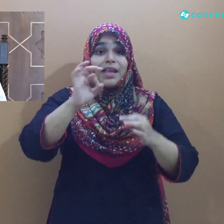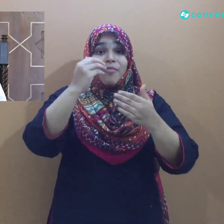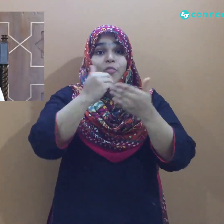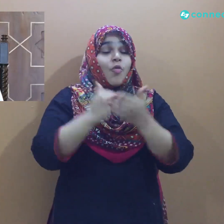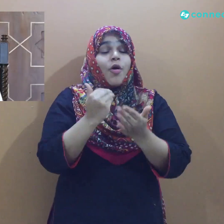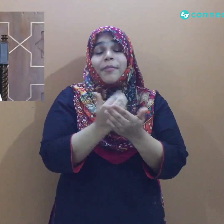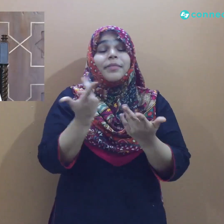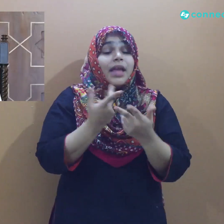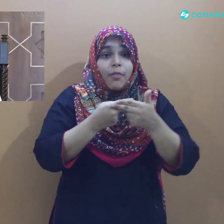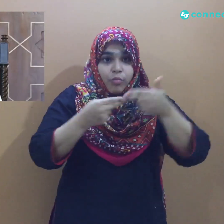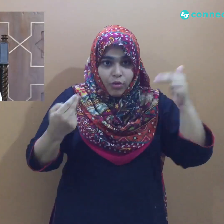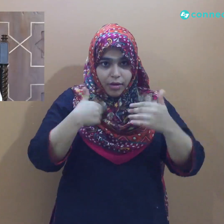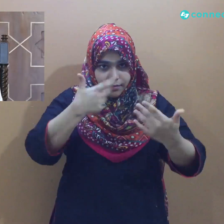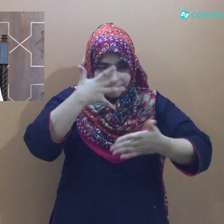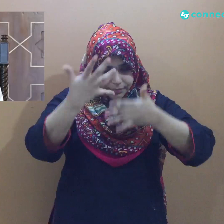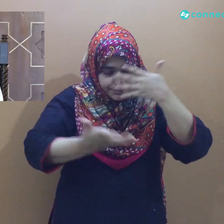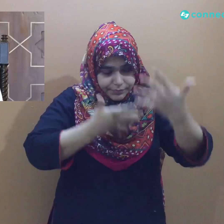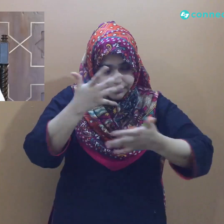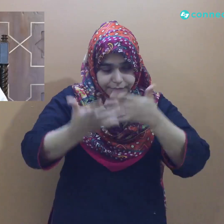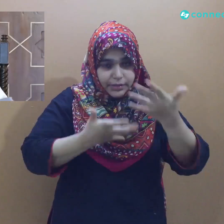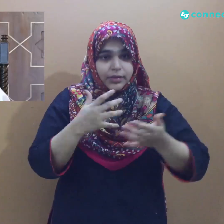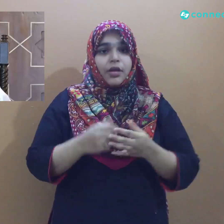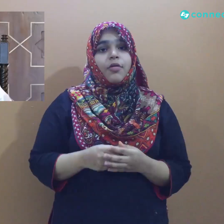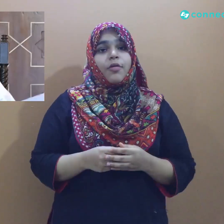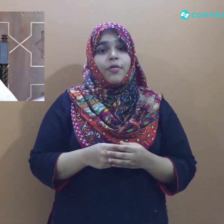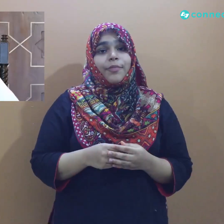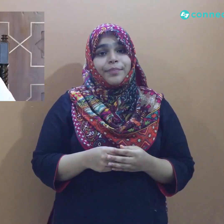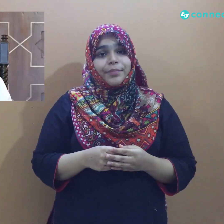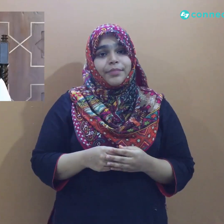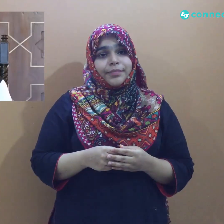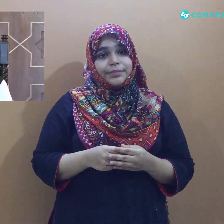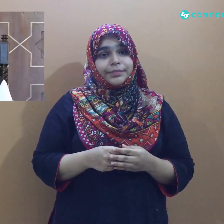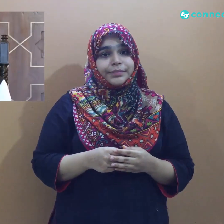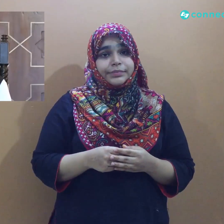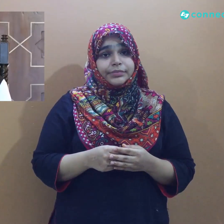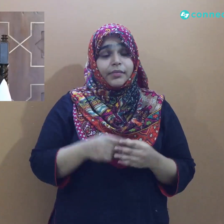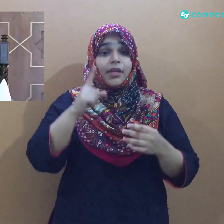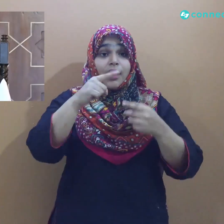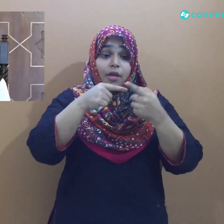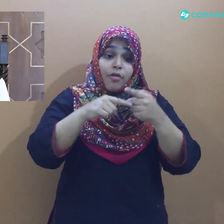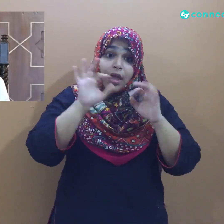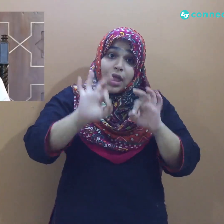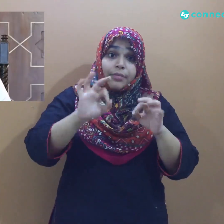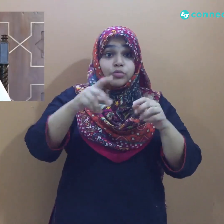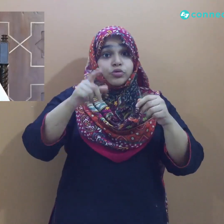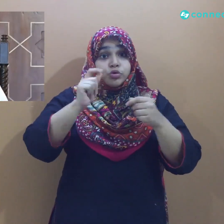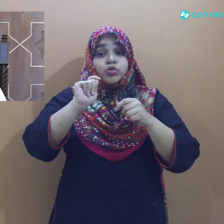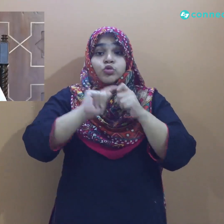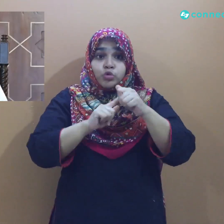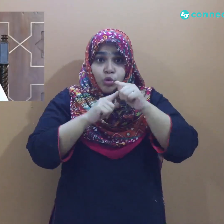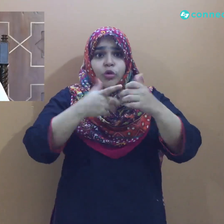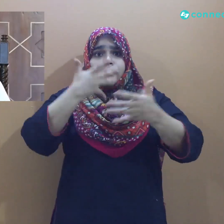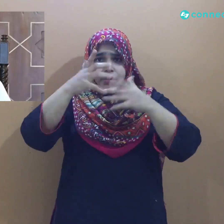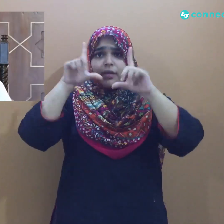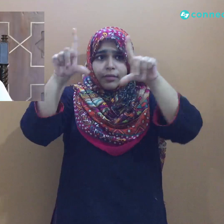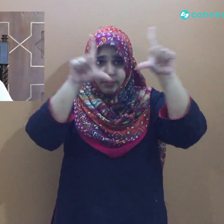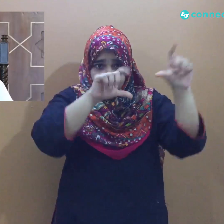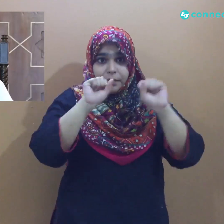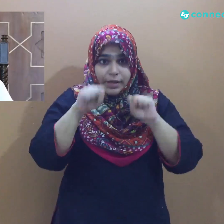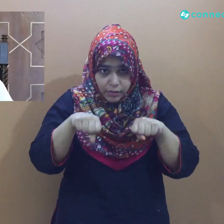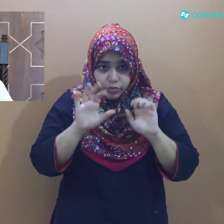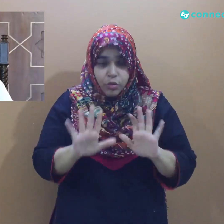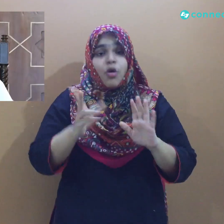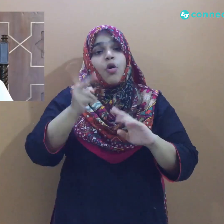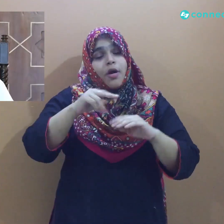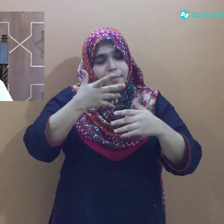تجاویز ہیں یہ میں آپ کے سامنے پڑھ کر سناتا ہوں، اور یہ تحریری طور پر ریلیز بھی کر دی جائیں گی اور میں پڑھ کر بھی سناتا